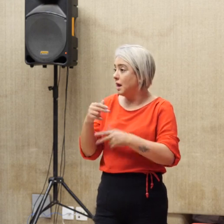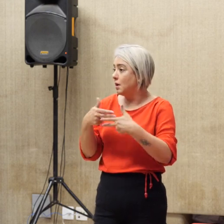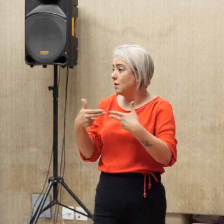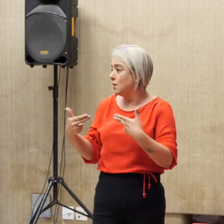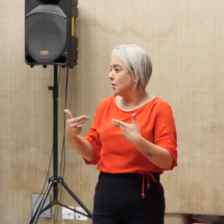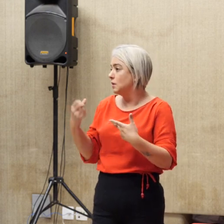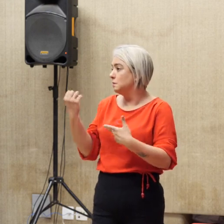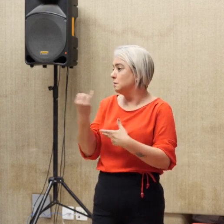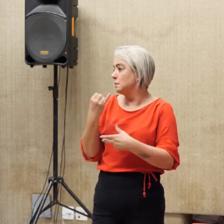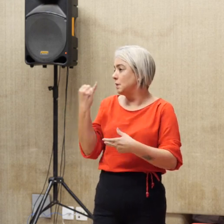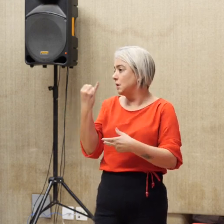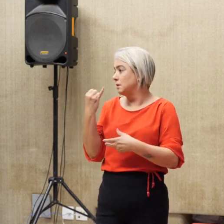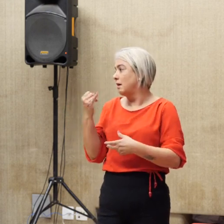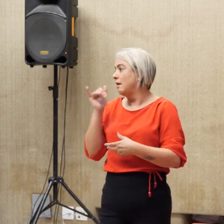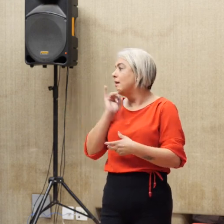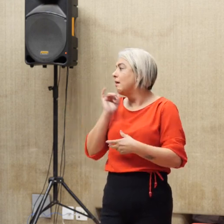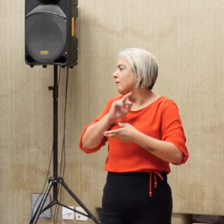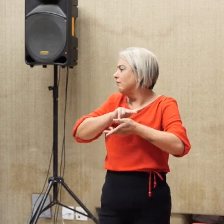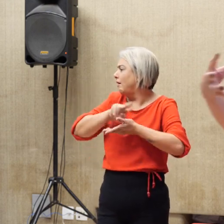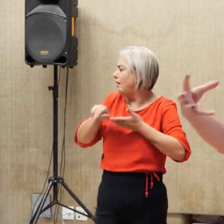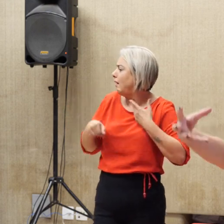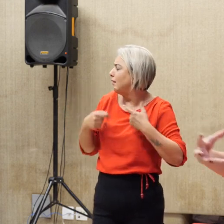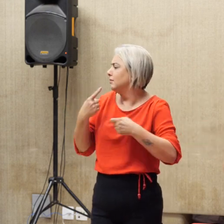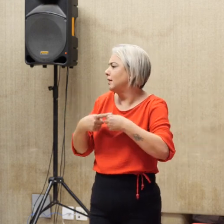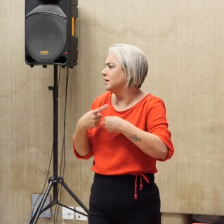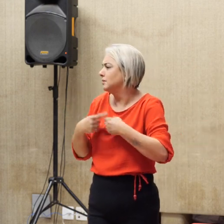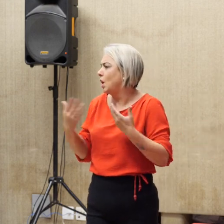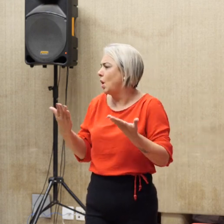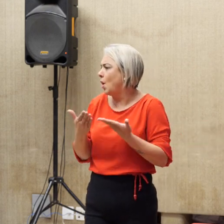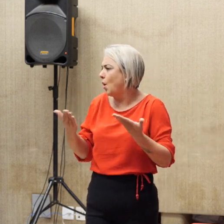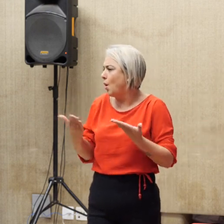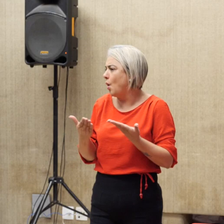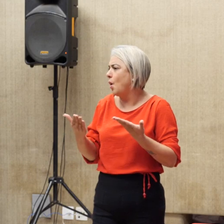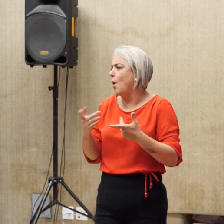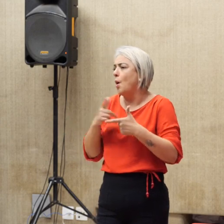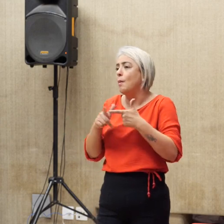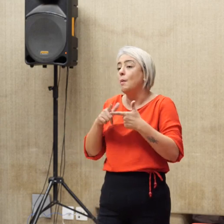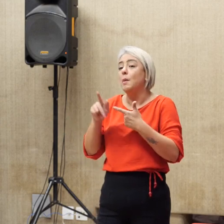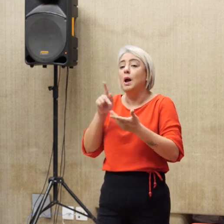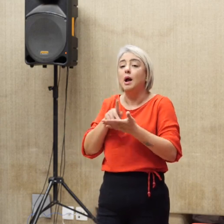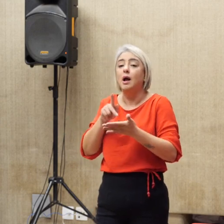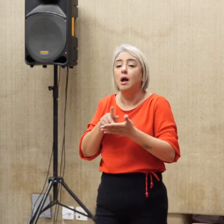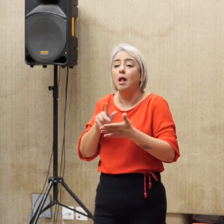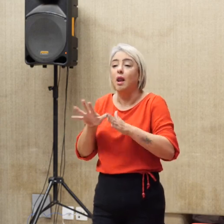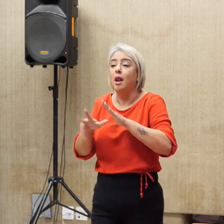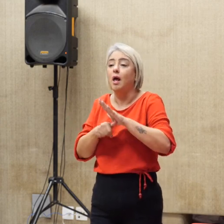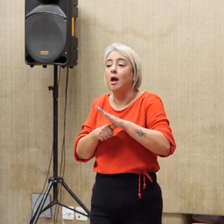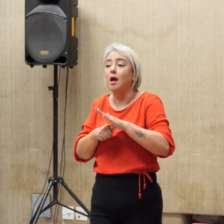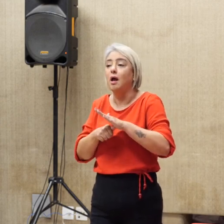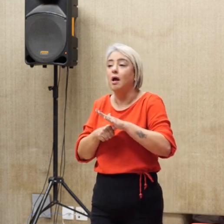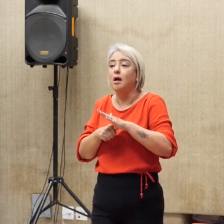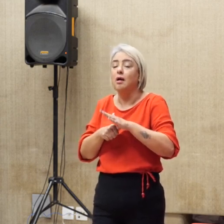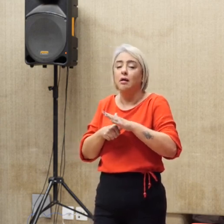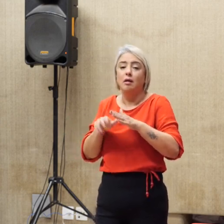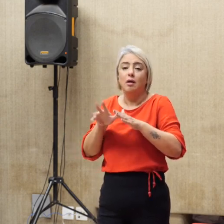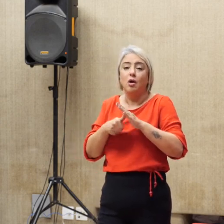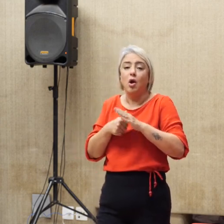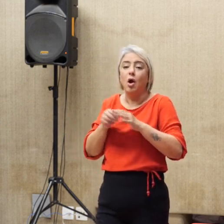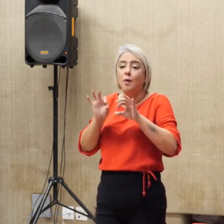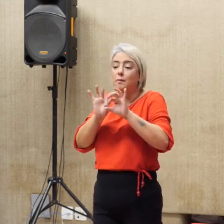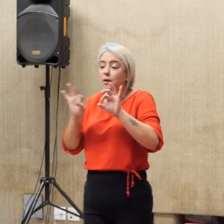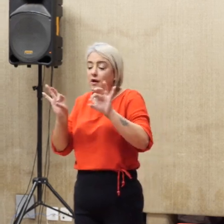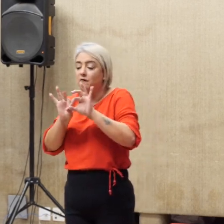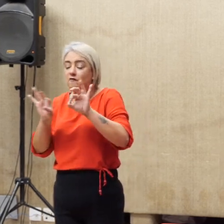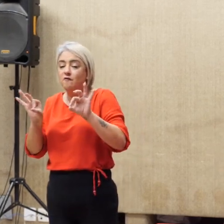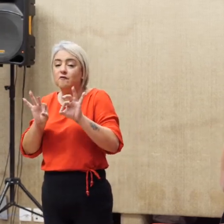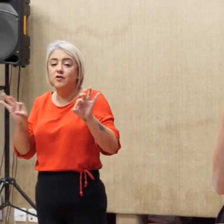que sejam importantes. Então, por exemplo, várias cidades hoje lidam com um problema real, que é furto de cobre. Tá? Como